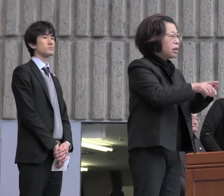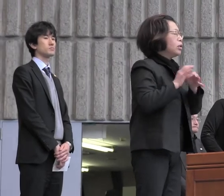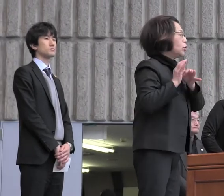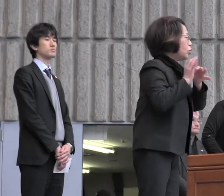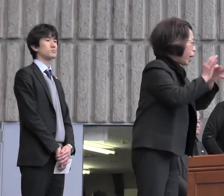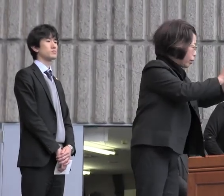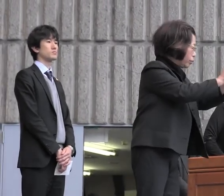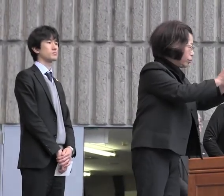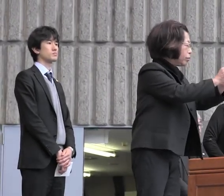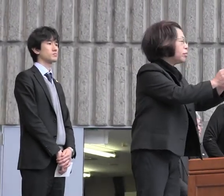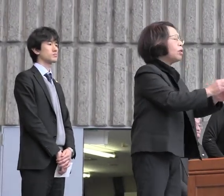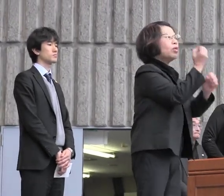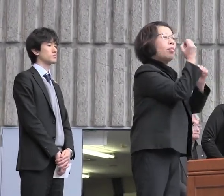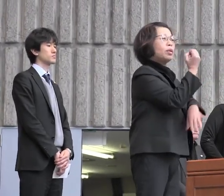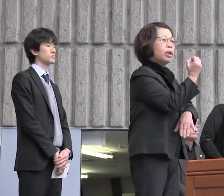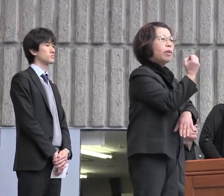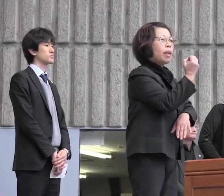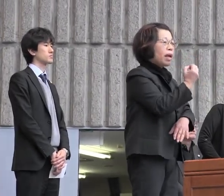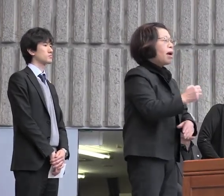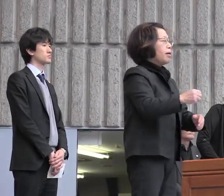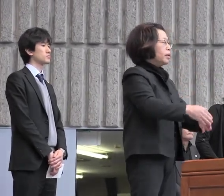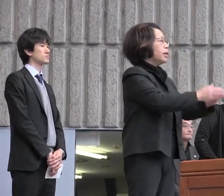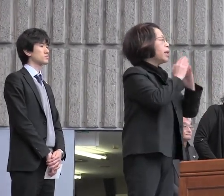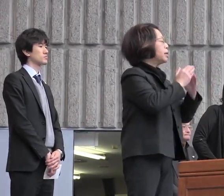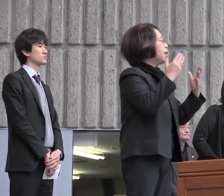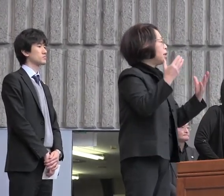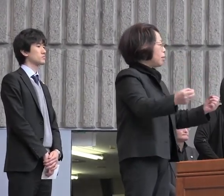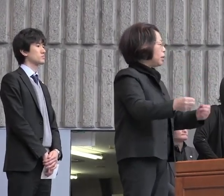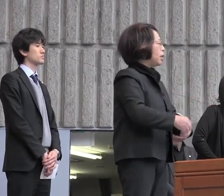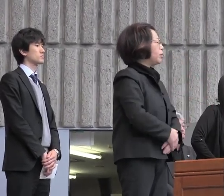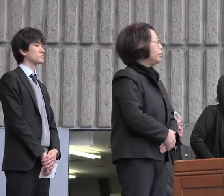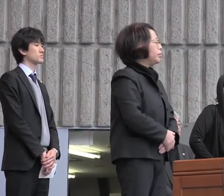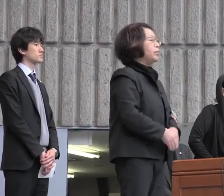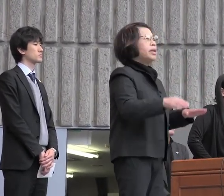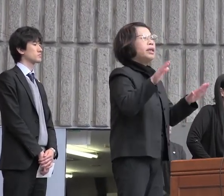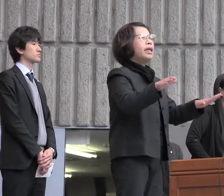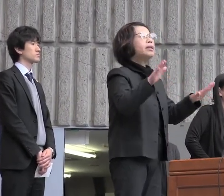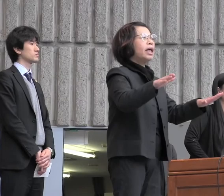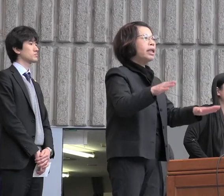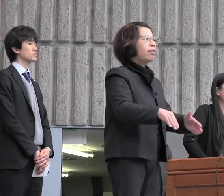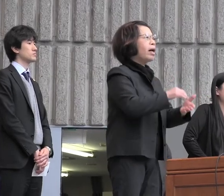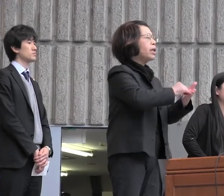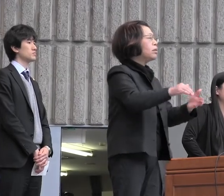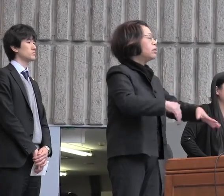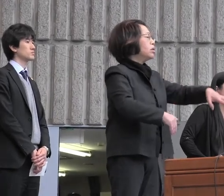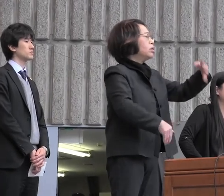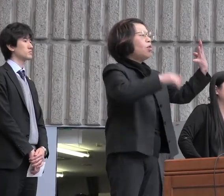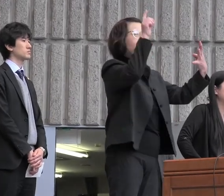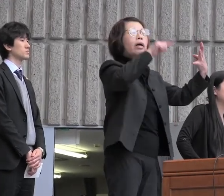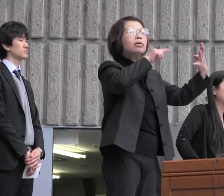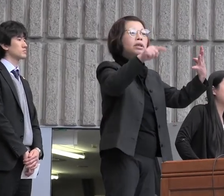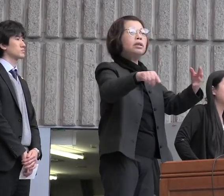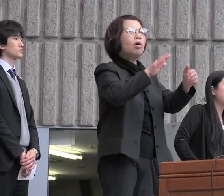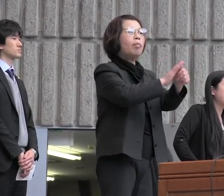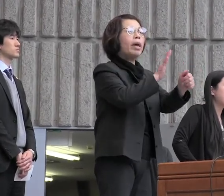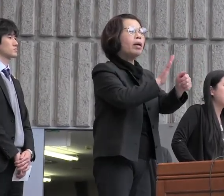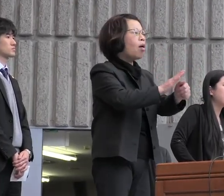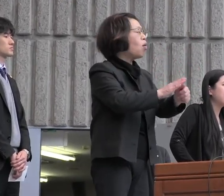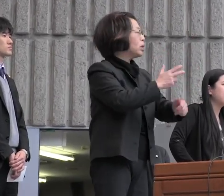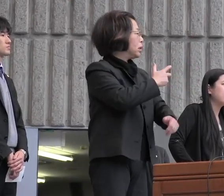るというもとに、結成されました。現在では約400名の弁護士がです